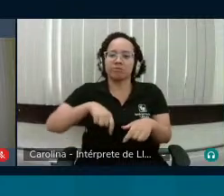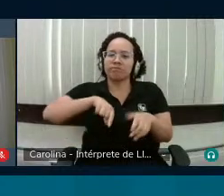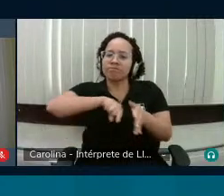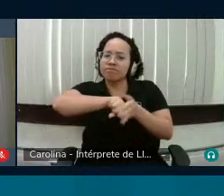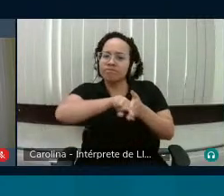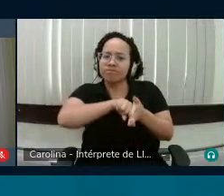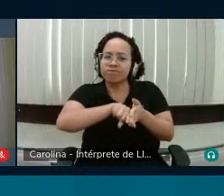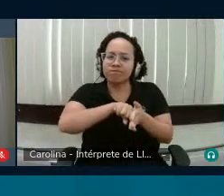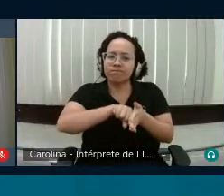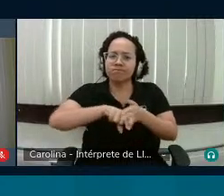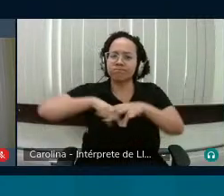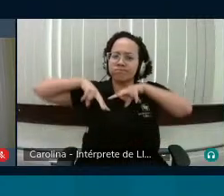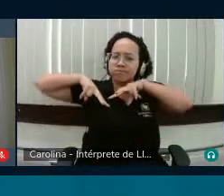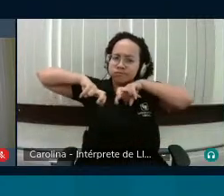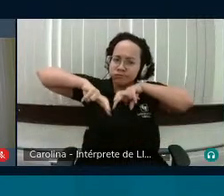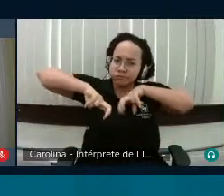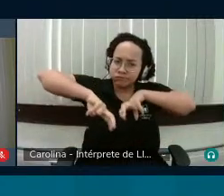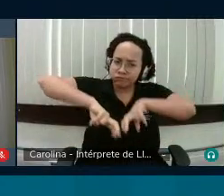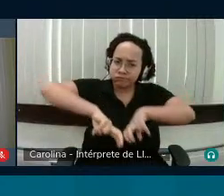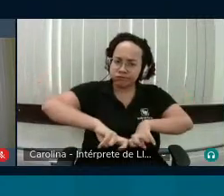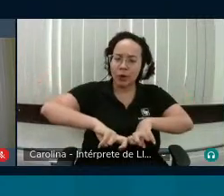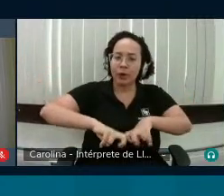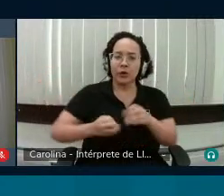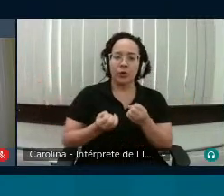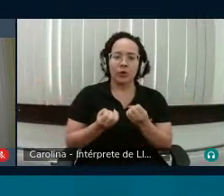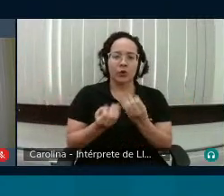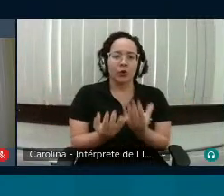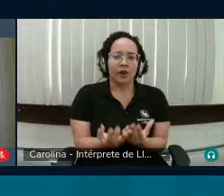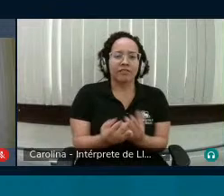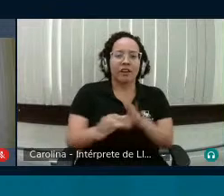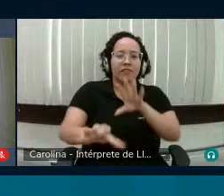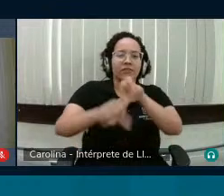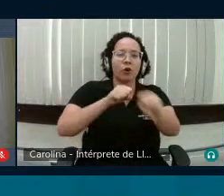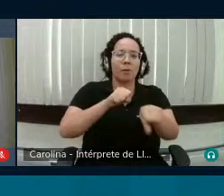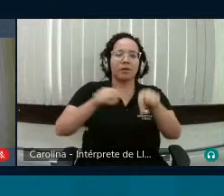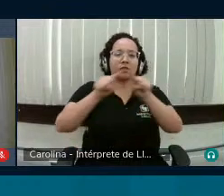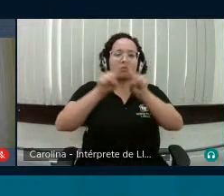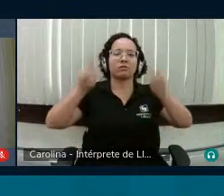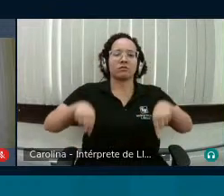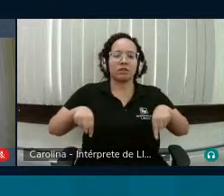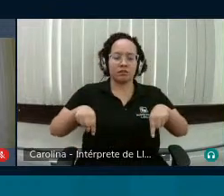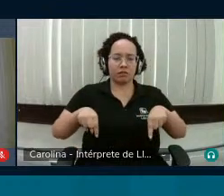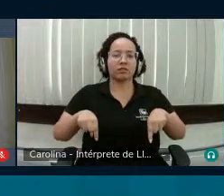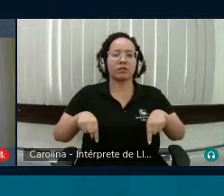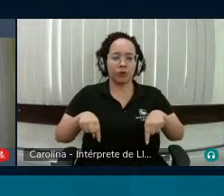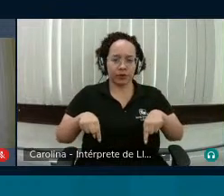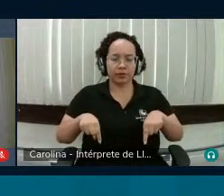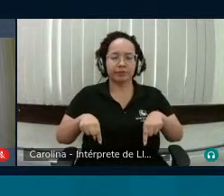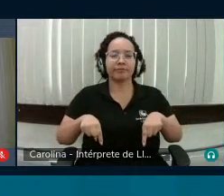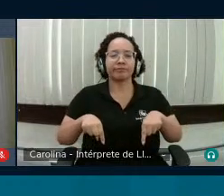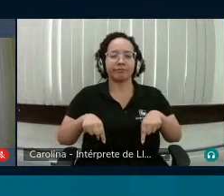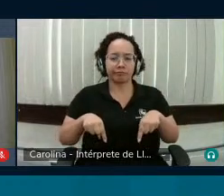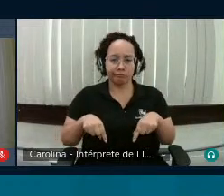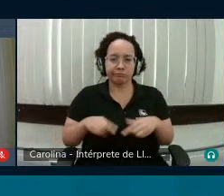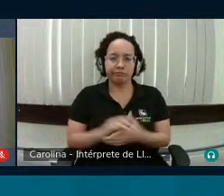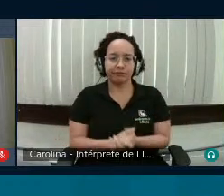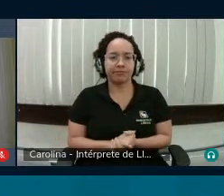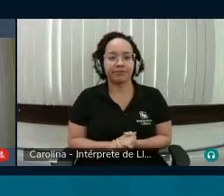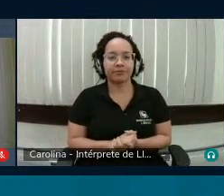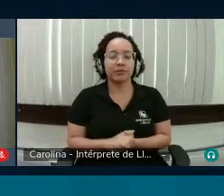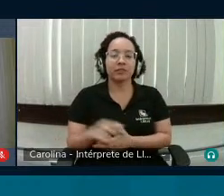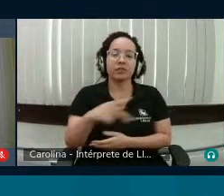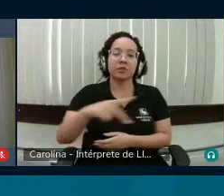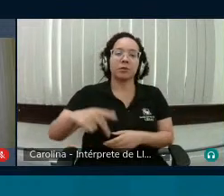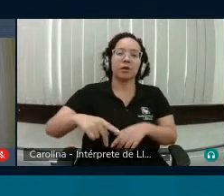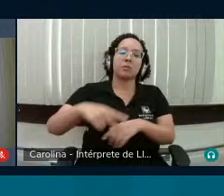muito, na formação dos nossos servidores técnicos administrativos, né, e os nossos